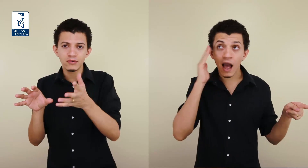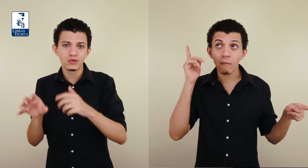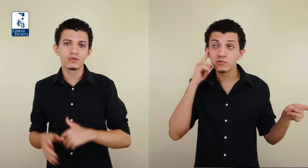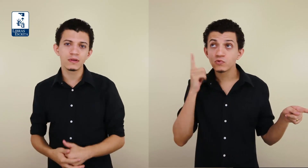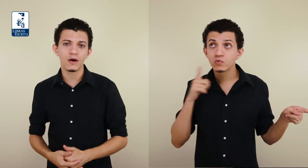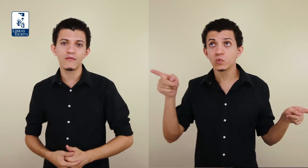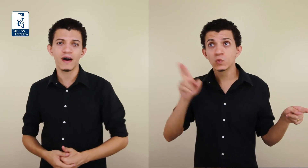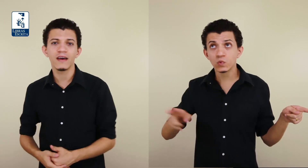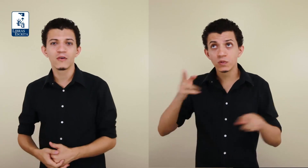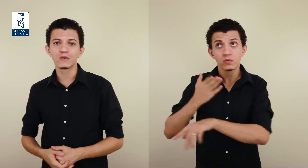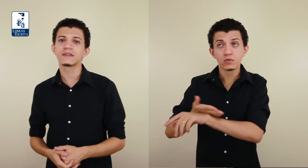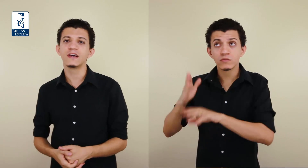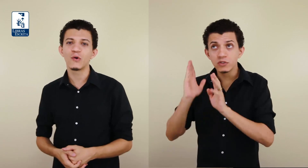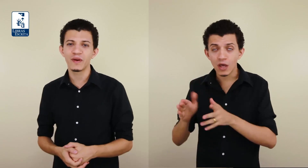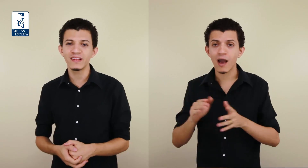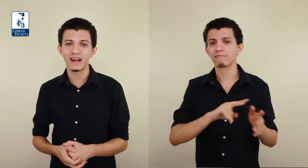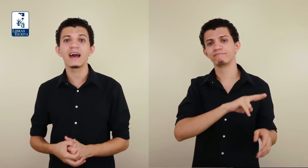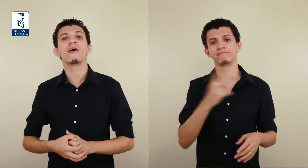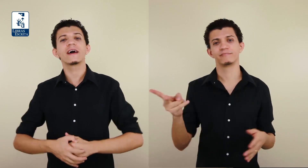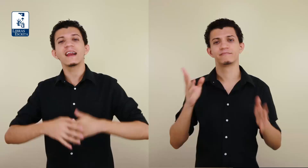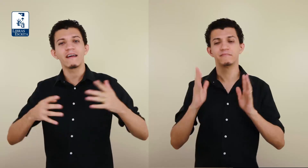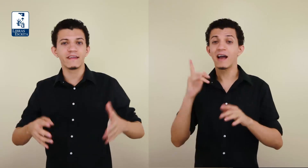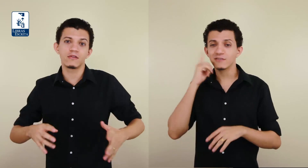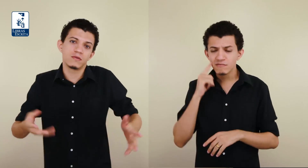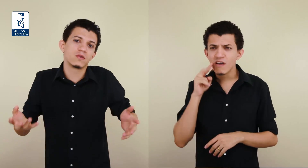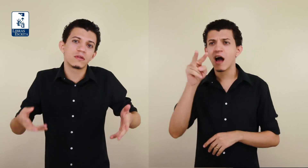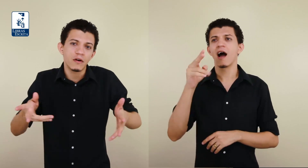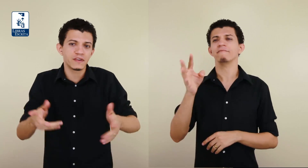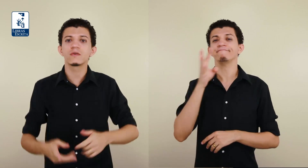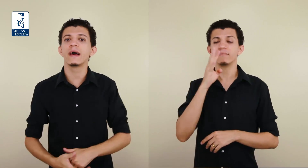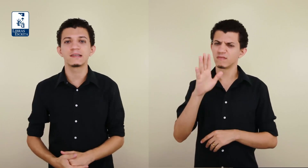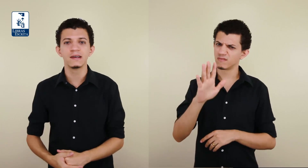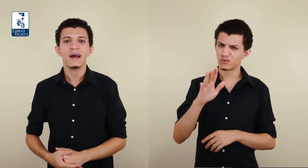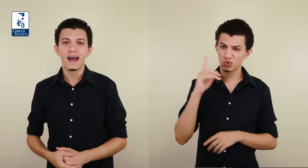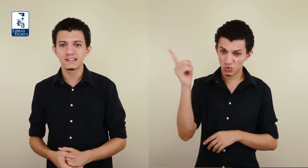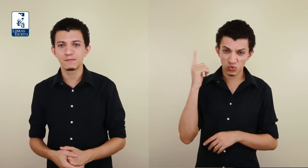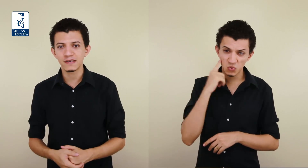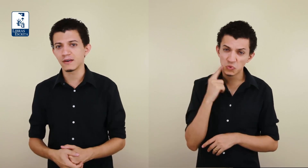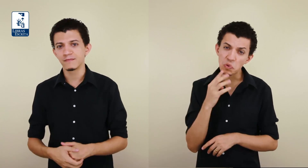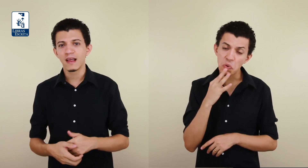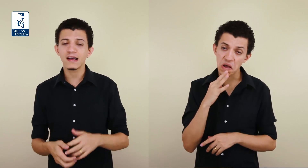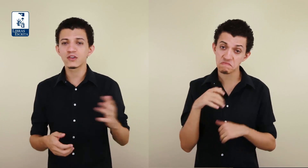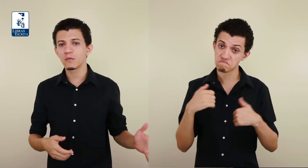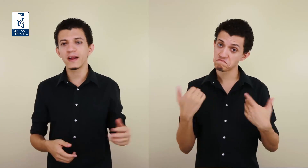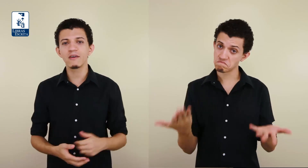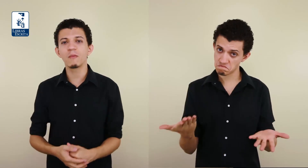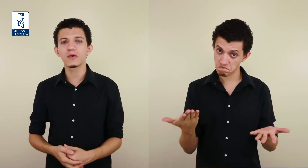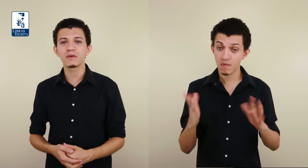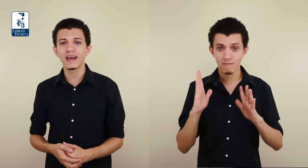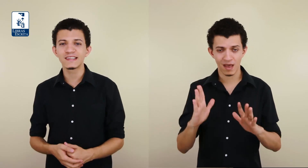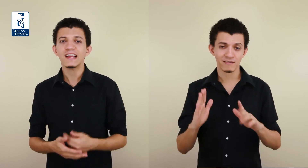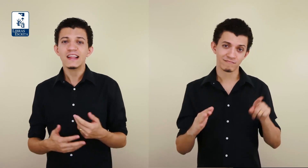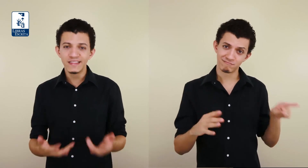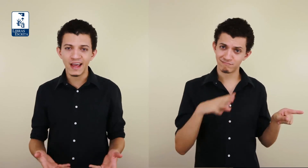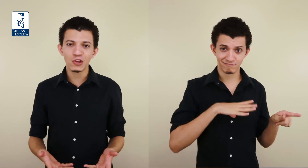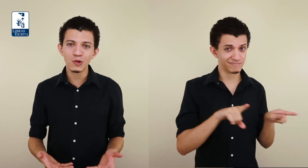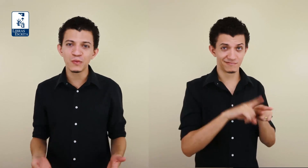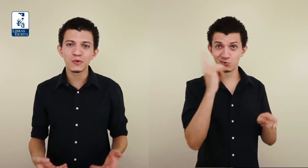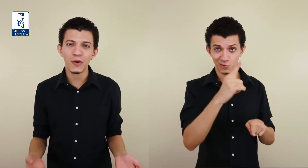surdo, então, vai conseguir compreender. Agora, é claro, nem todo surdo talvez conheça essa expressão. Assim como na língua portuguesa, nem todo mundo